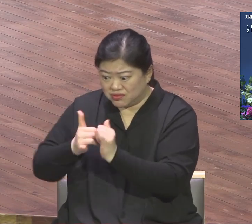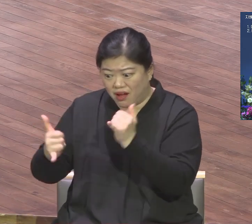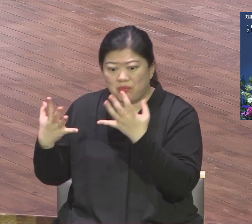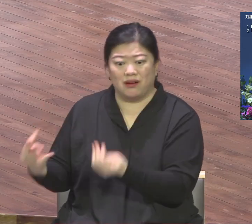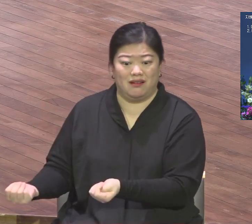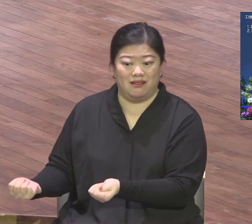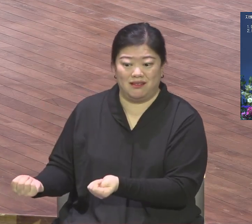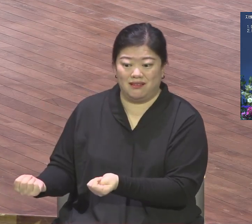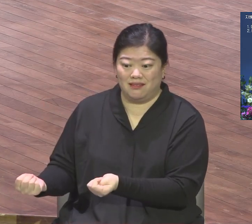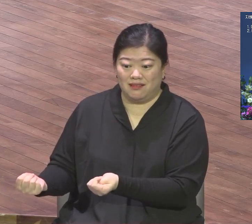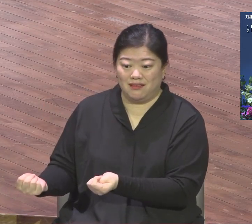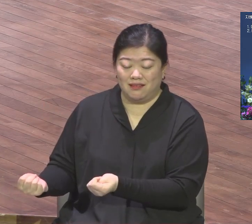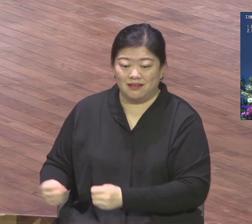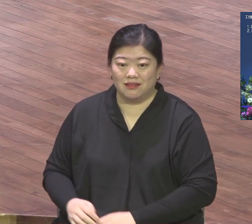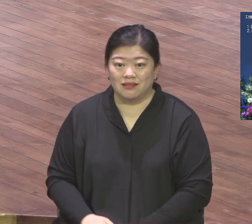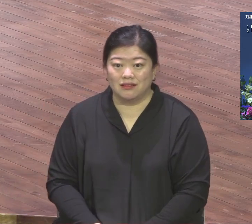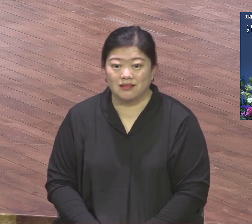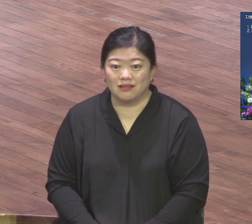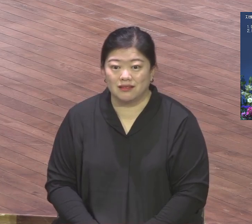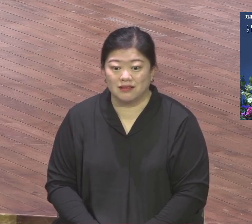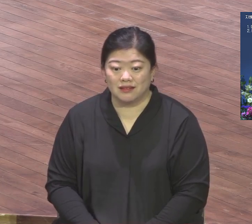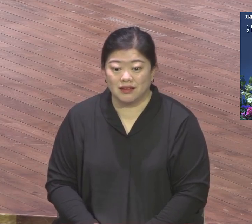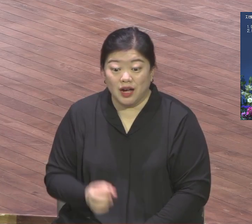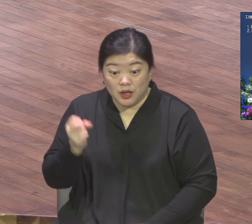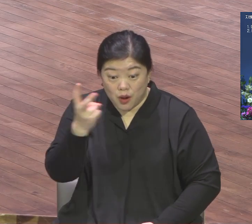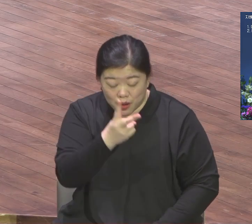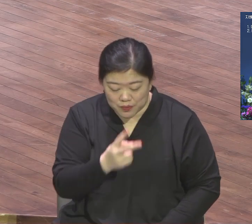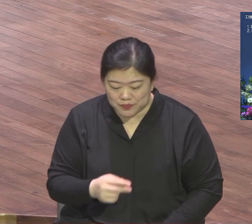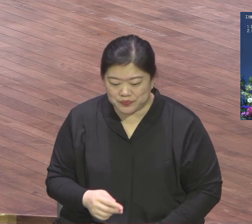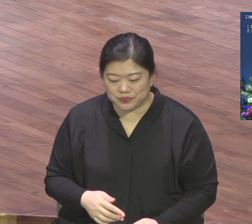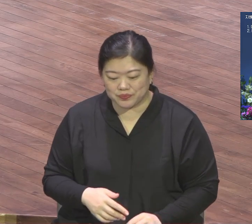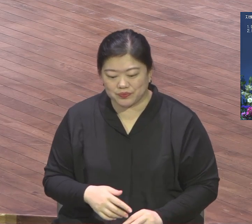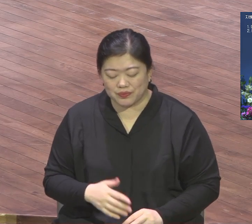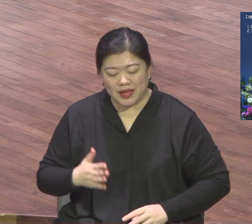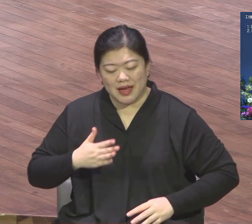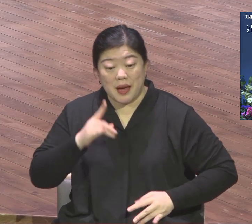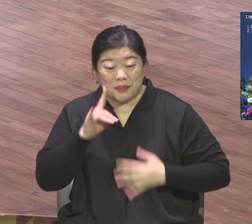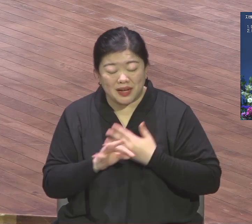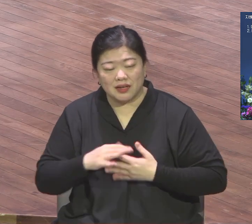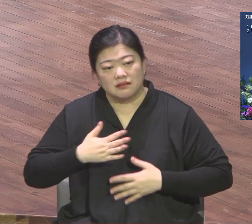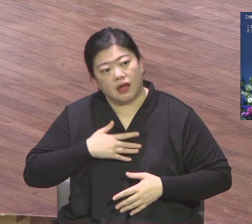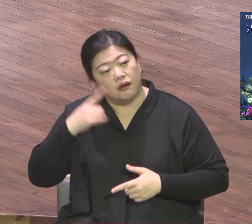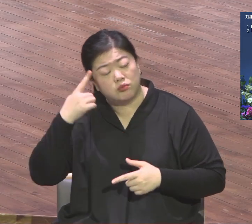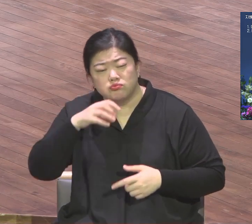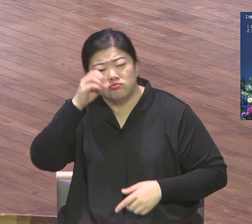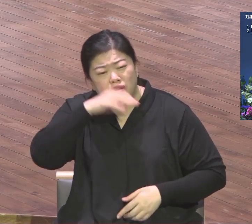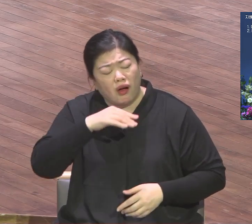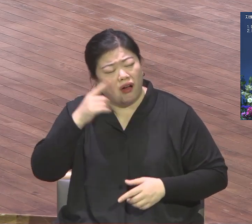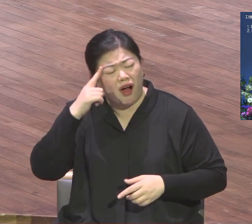상대가 상처받잖아. 그럼 나도 안 좋아. 기분 안 좋아. 그걸 왜 합니까?